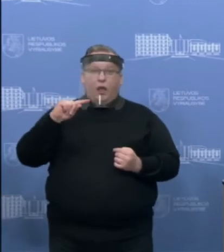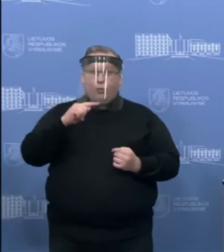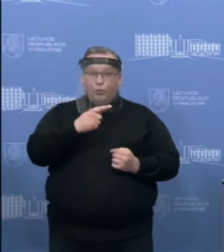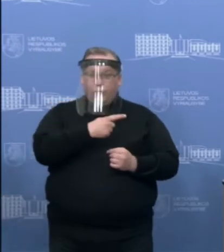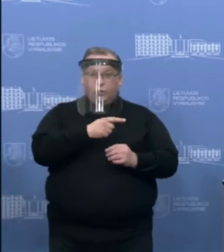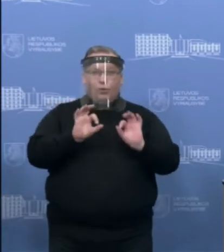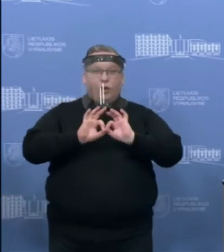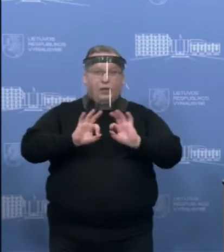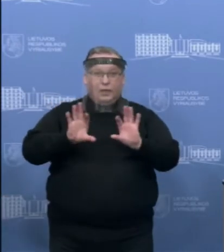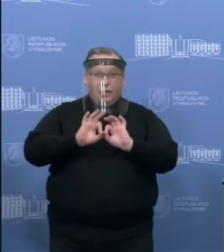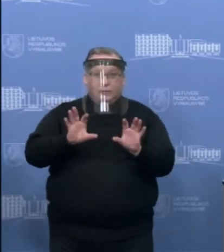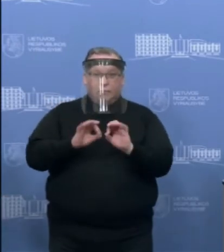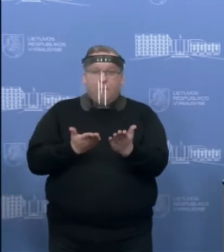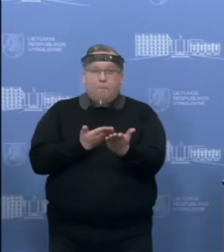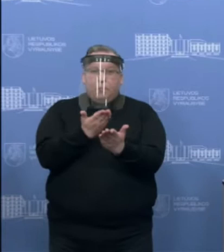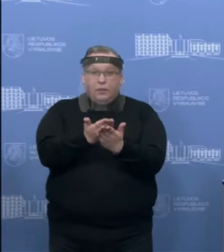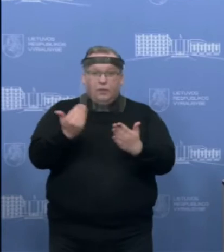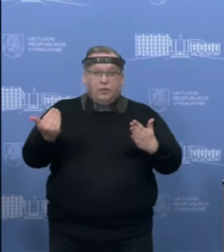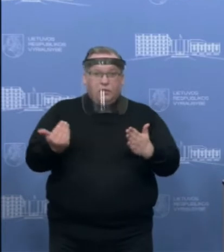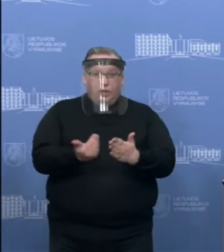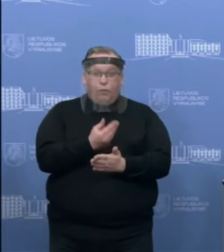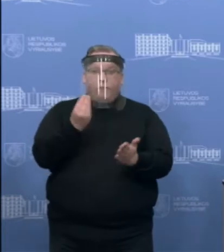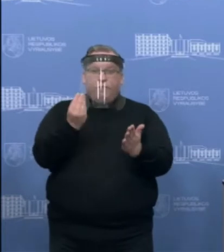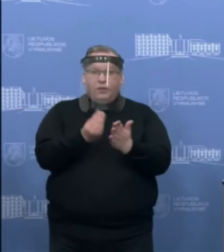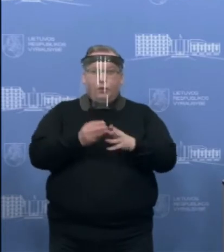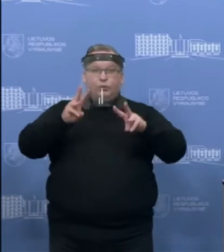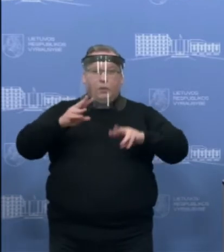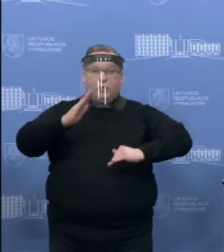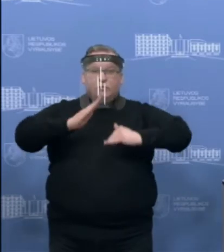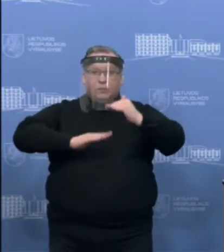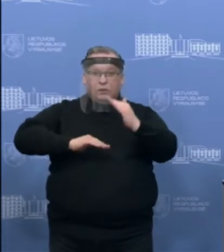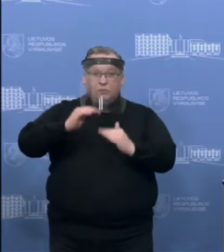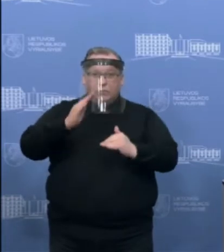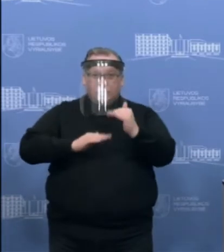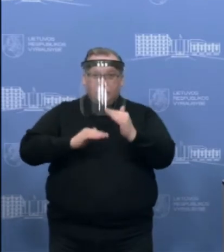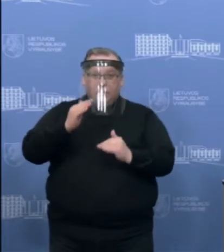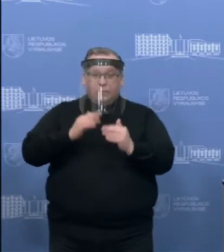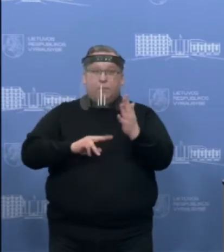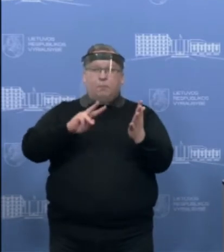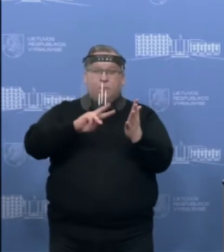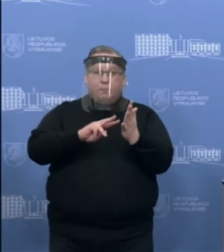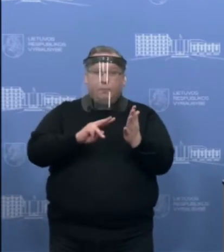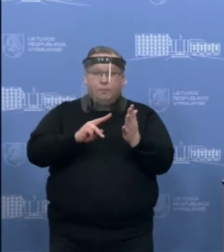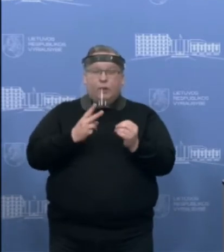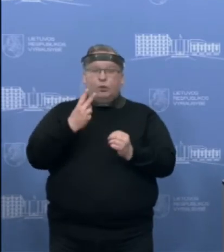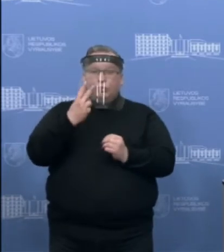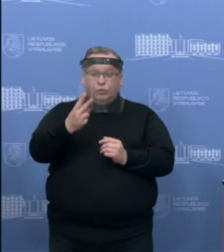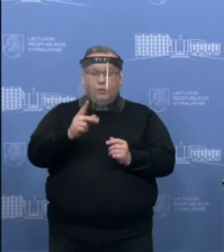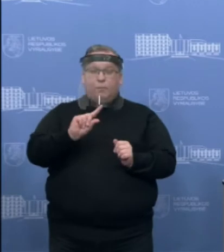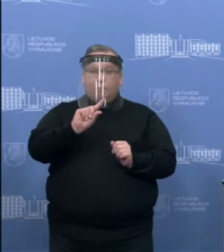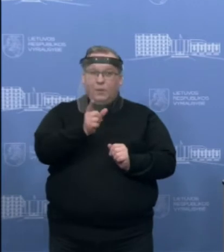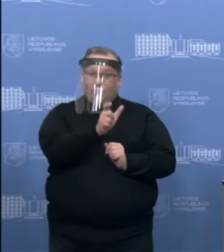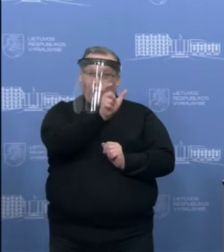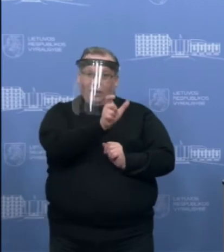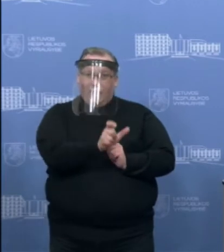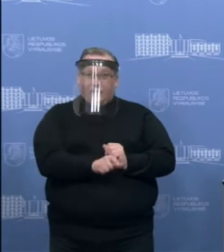apžvalgoje pateikiamos naujausios finansų ministerijos specialistų įžvalgos, remiantis jau pirmojo